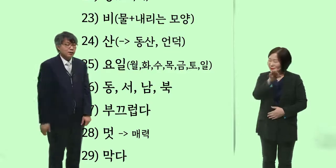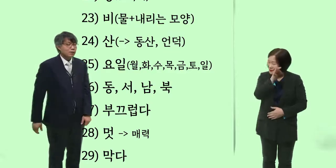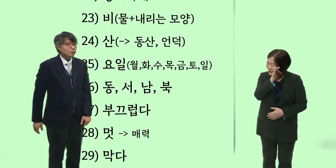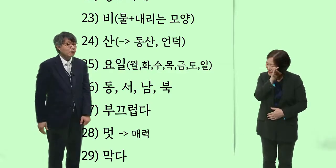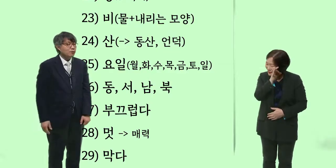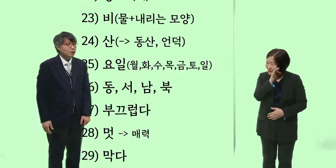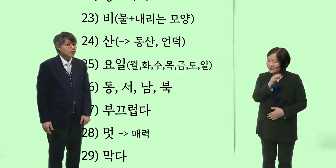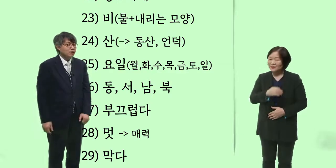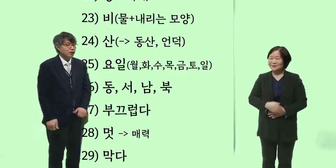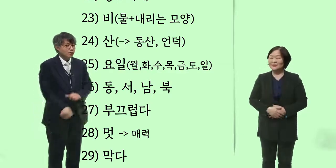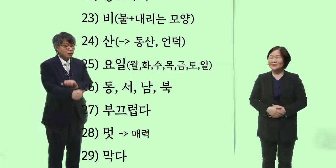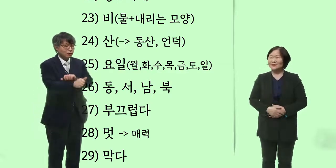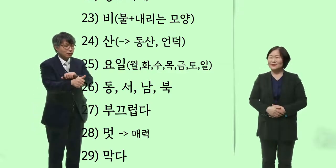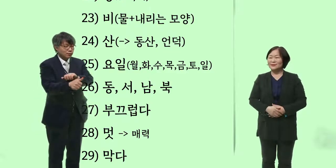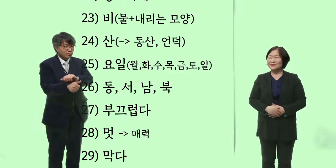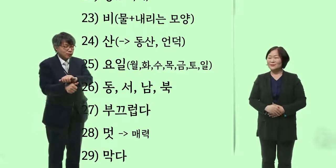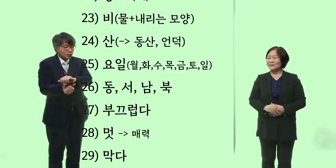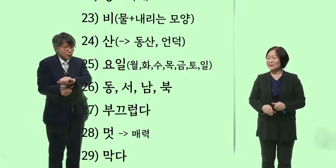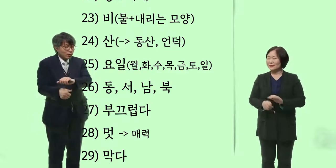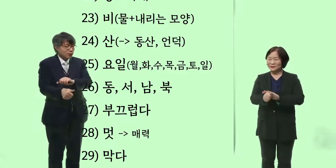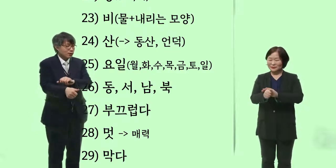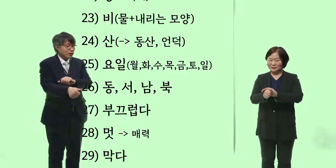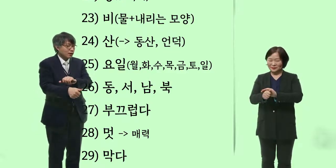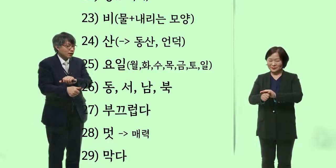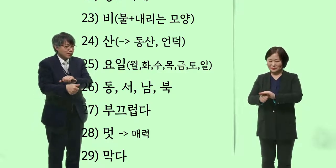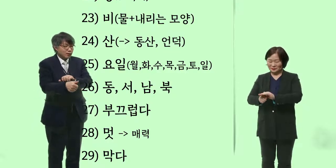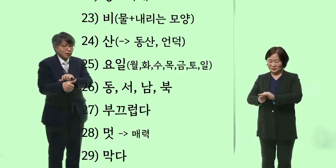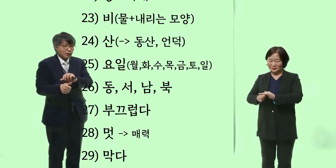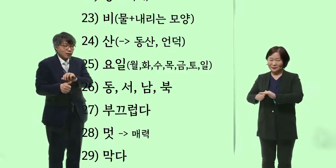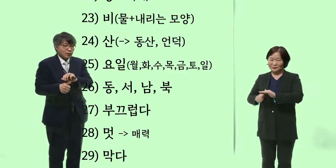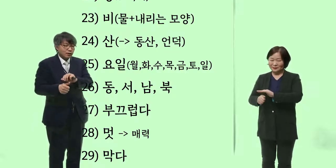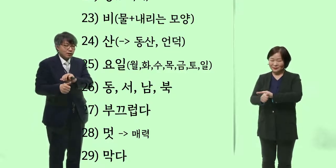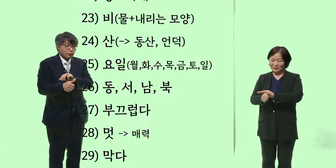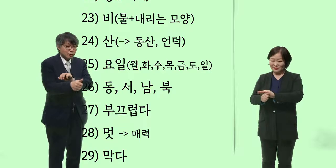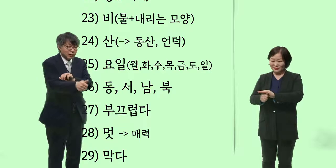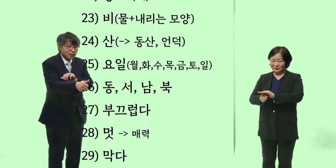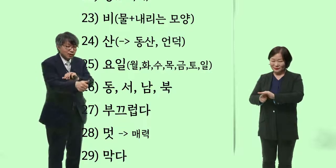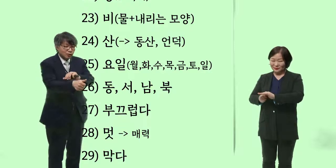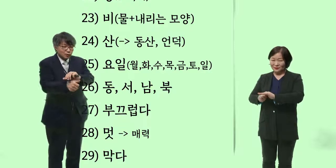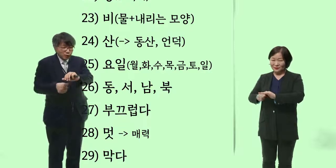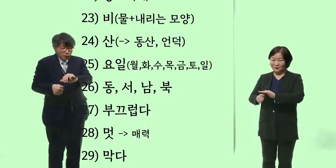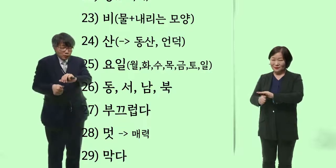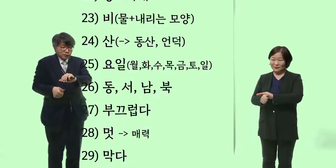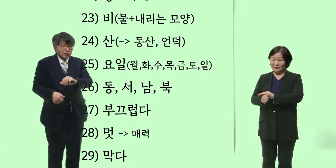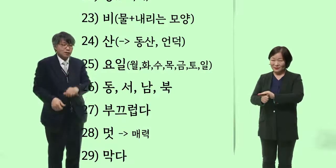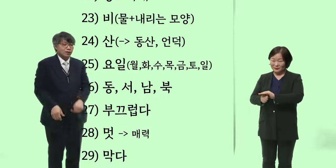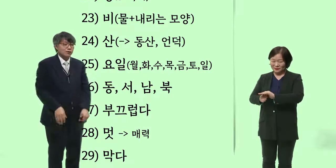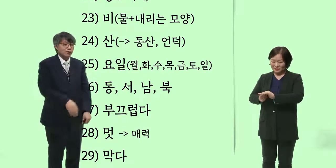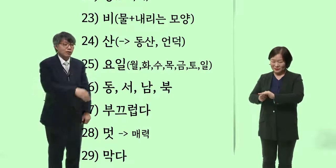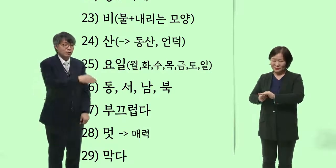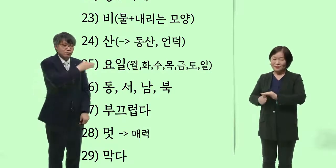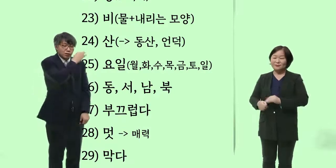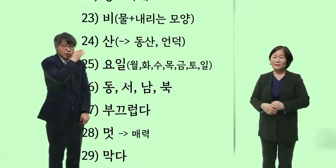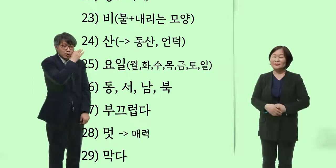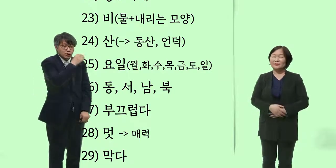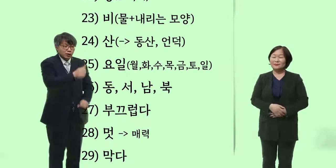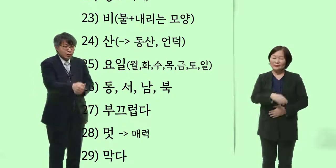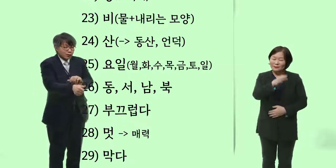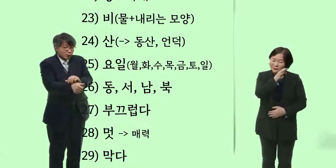뒤로 빼고 싶다는 어떻게 해요? 뒤로 물러가고 싶다 이렇게 쭉 나가는 게 아니고 뒤로 빼고 싶은 이게 그런 거. 부끄러워서 이렇게 뒤로